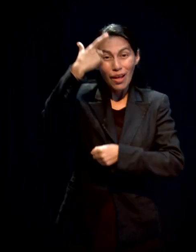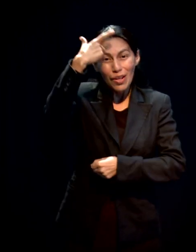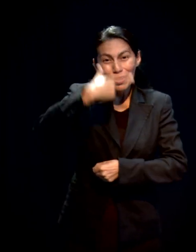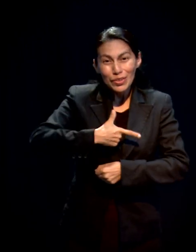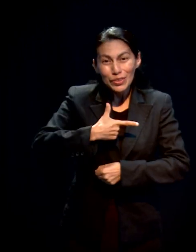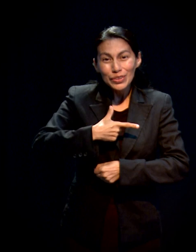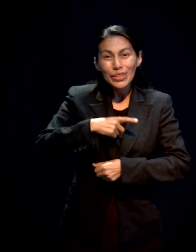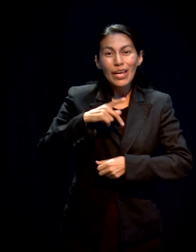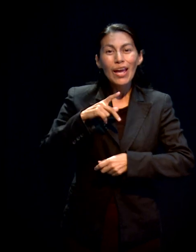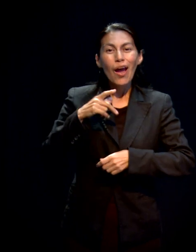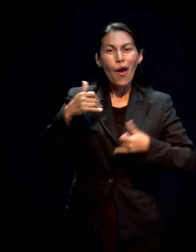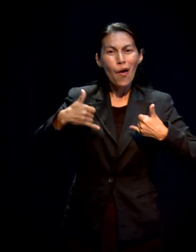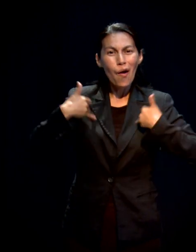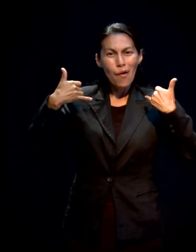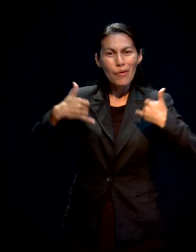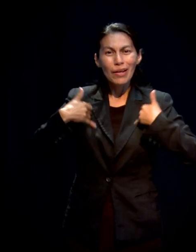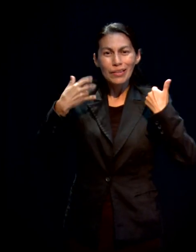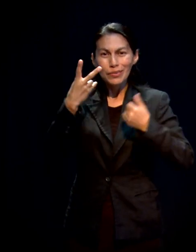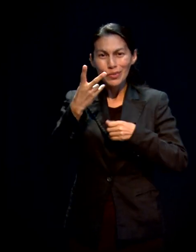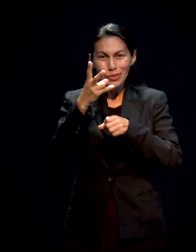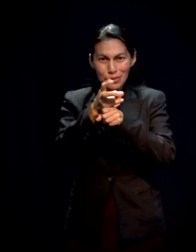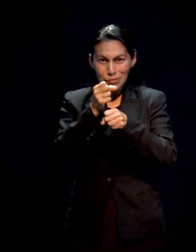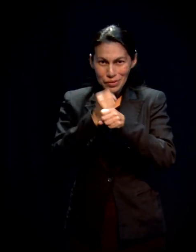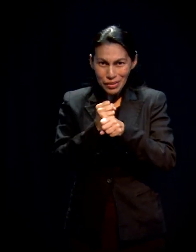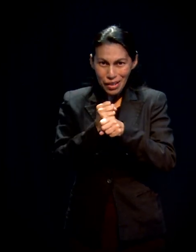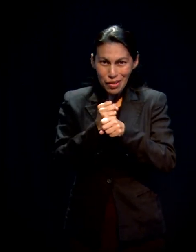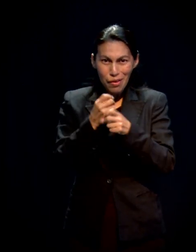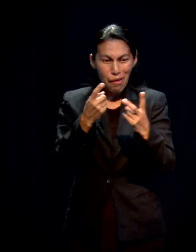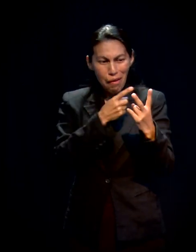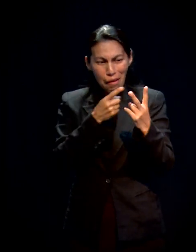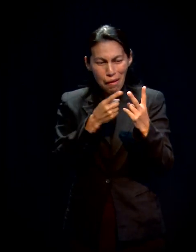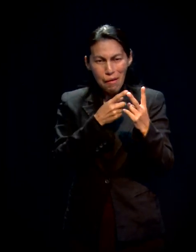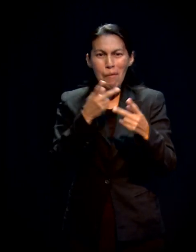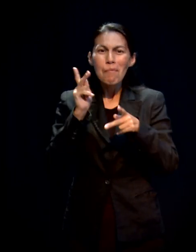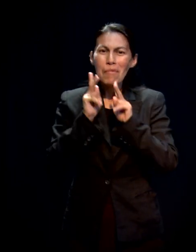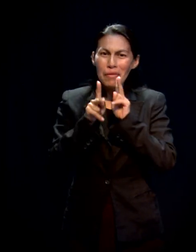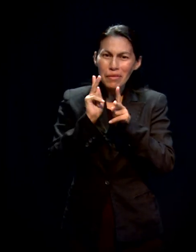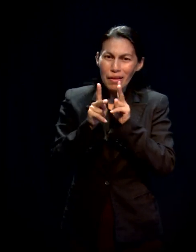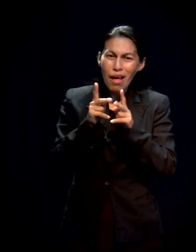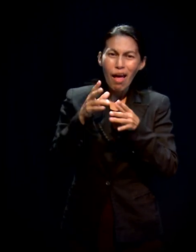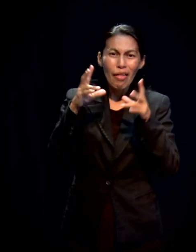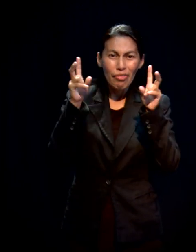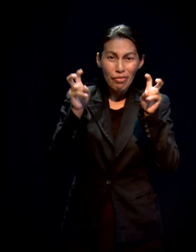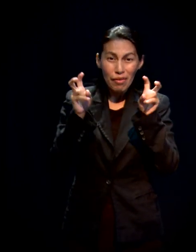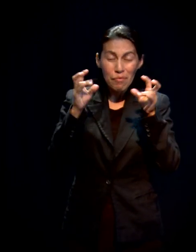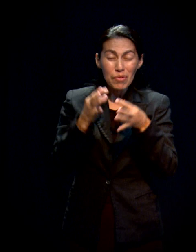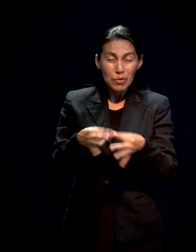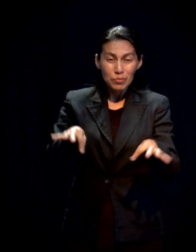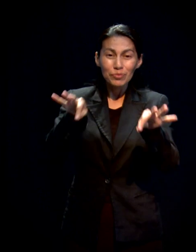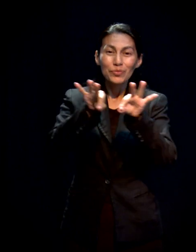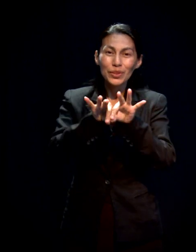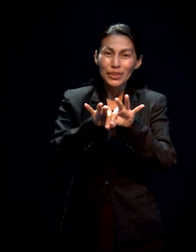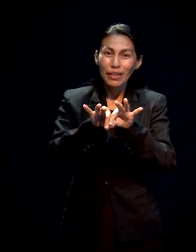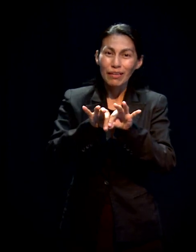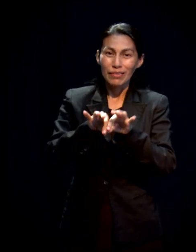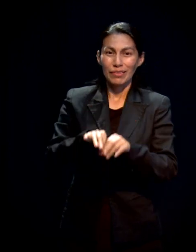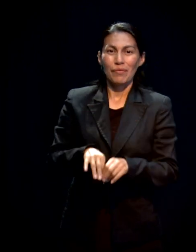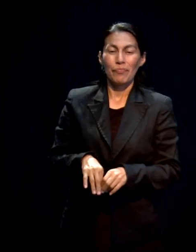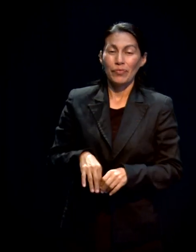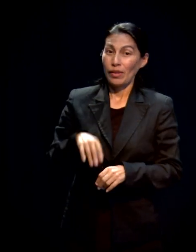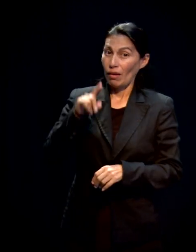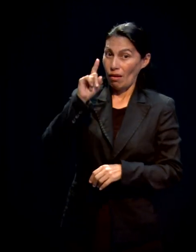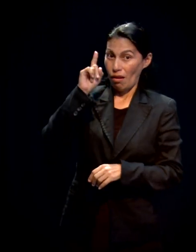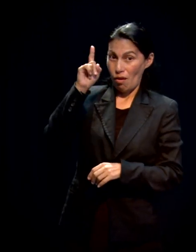platicaremos con nuestros jóvenes invitados acerca de este importante tema porque el único que puede